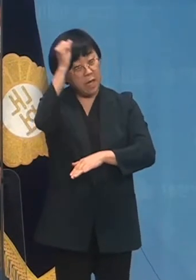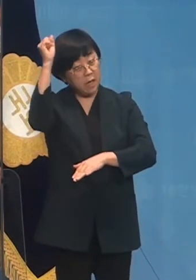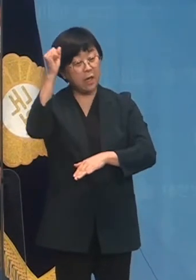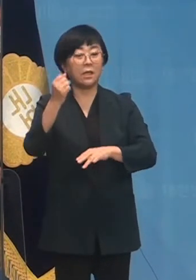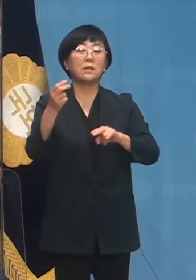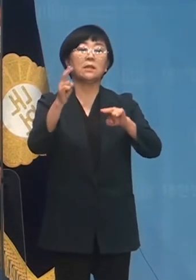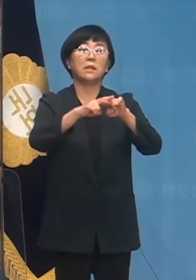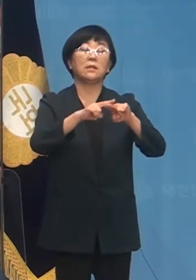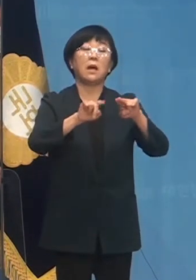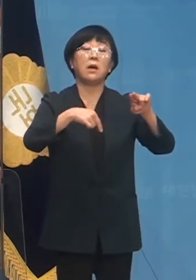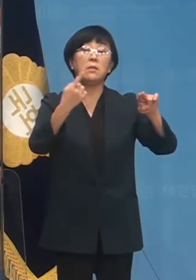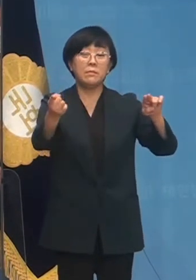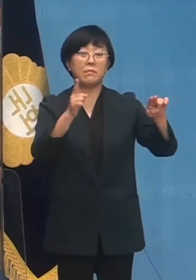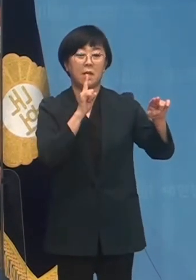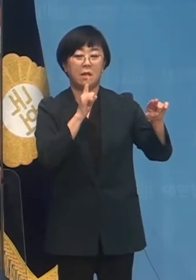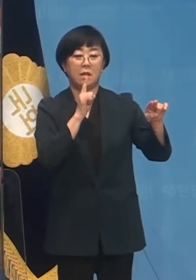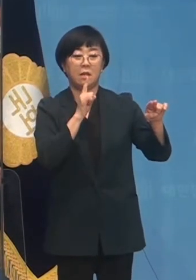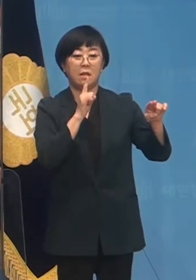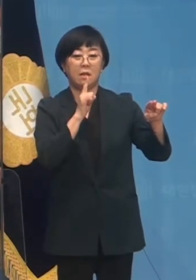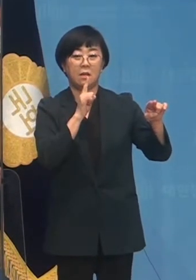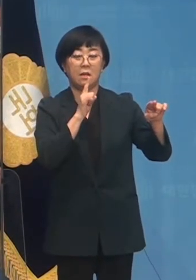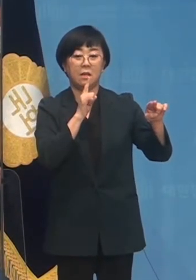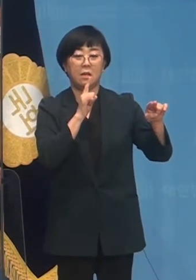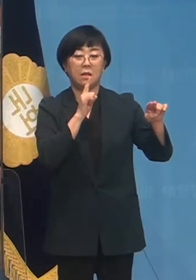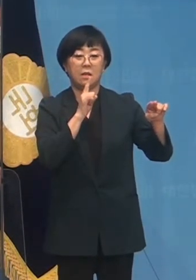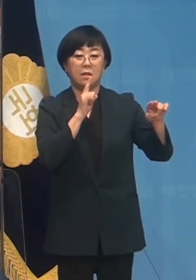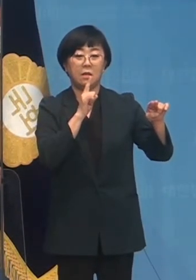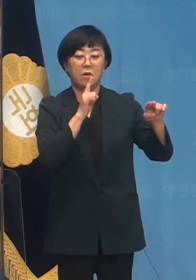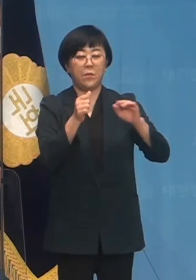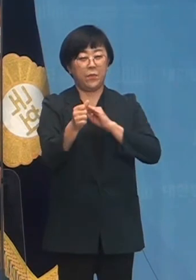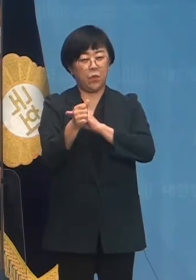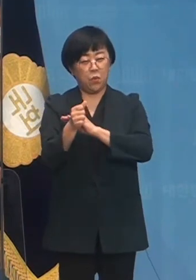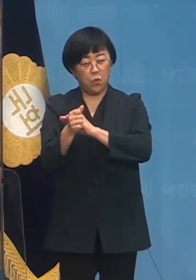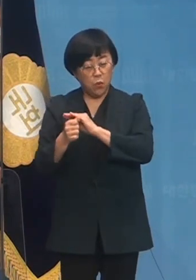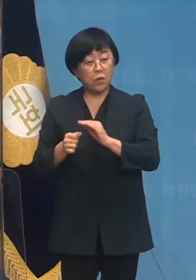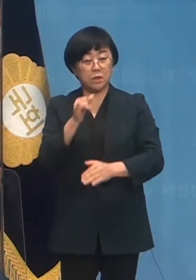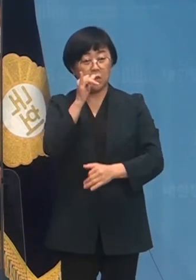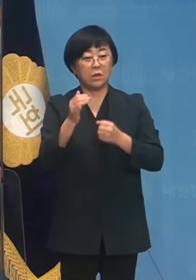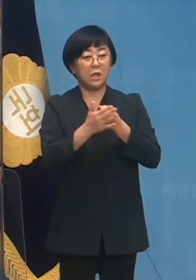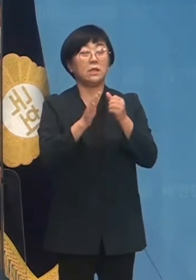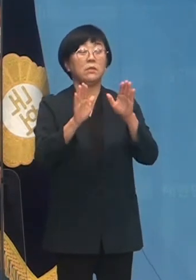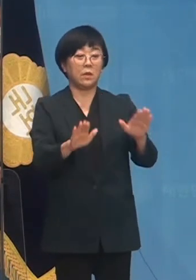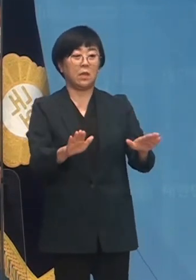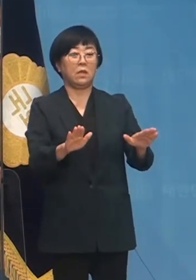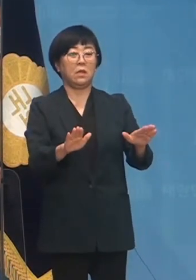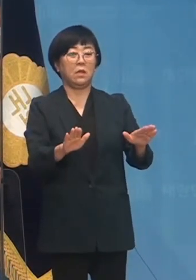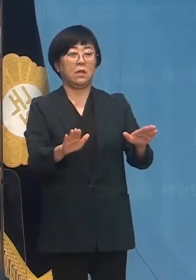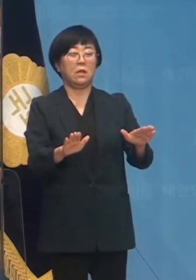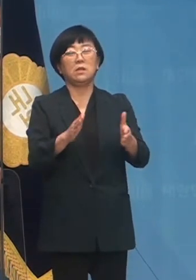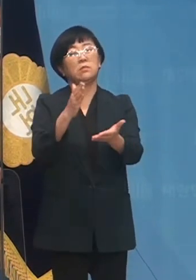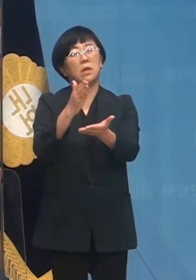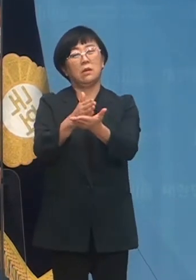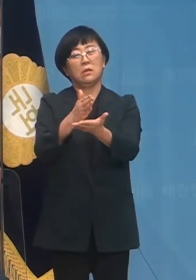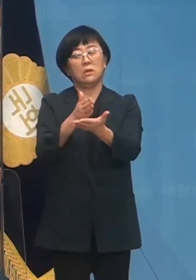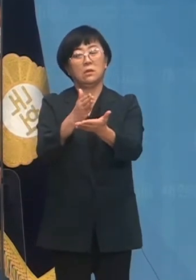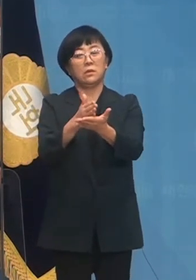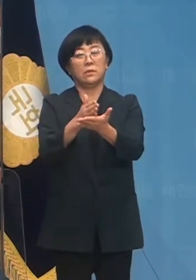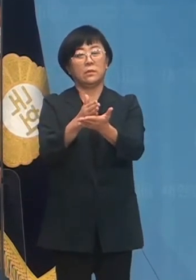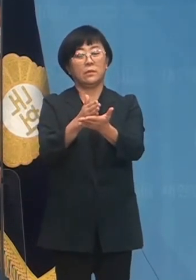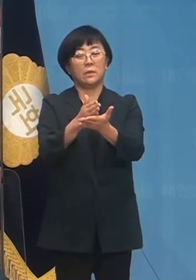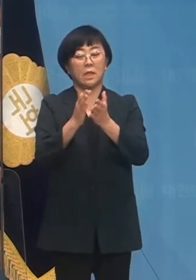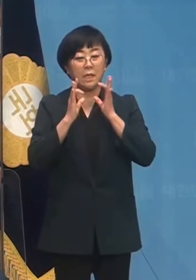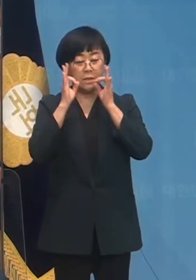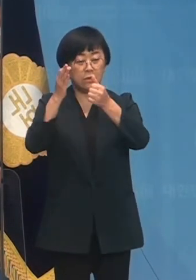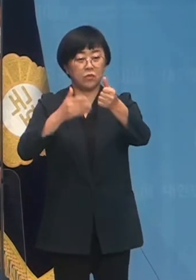하겠다 이렇게 말씀하시면서 뒤로 빼셨는데 이번에는 또 그러지 않기를